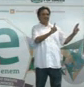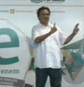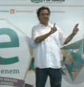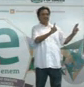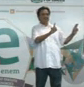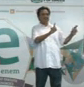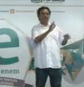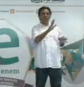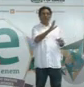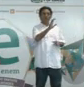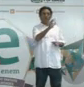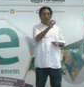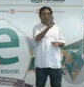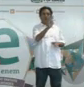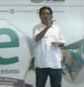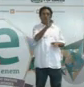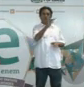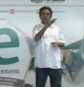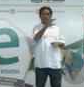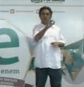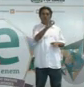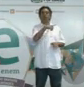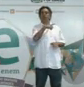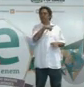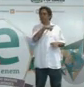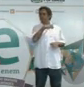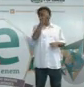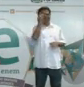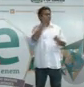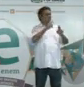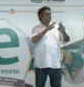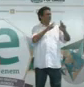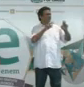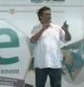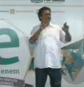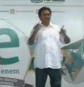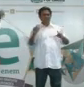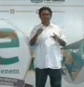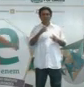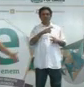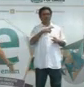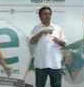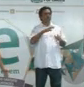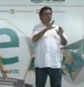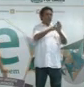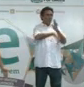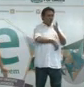isso? Está lá o Cortiço, e o Cortiço tem todo tipo de gente. Tem